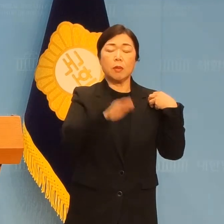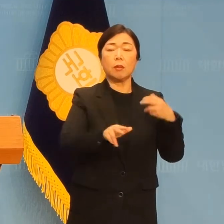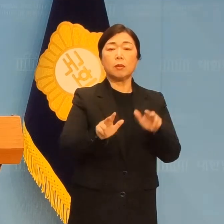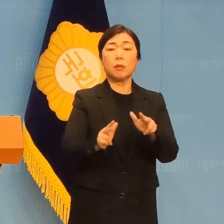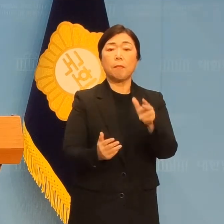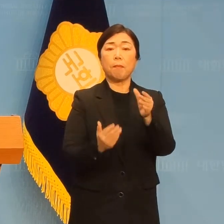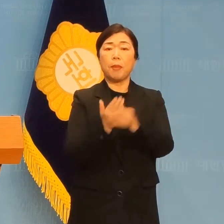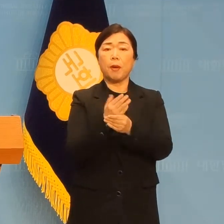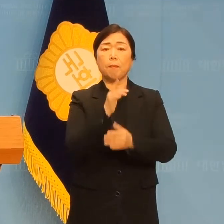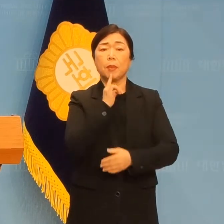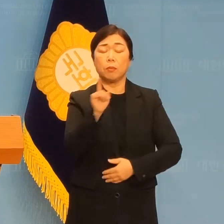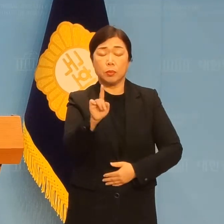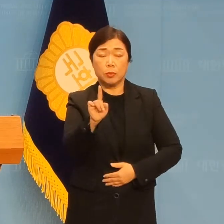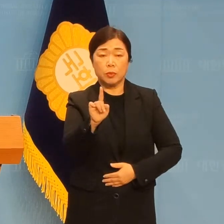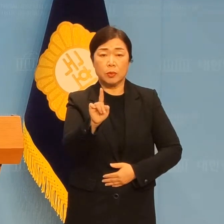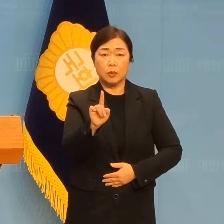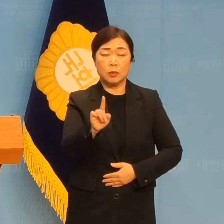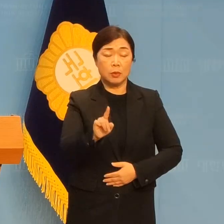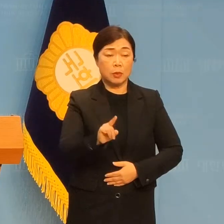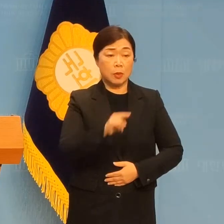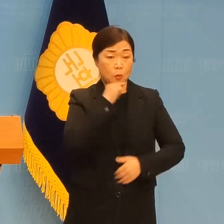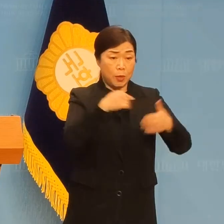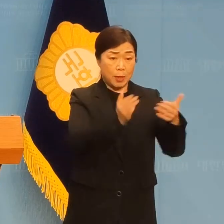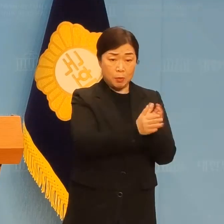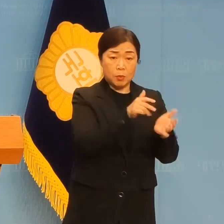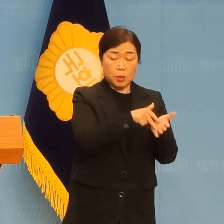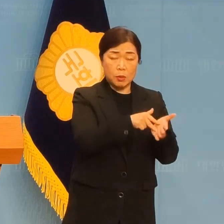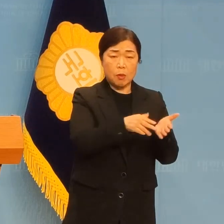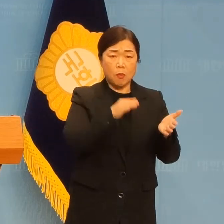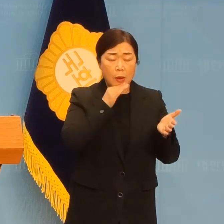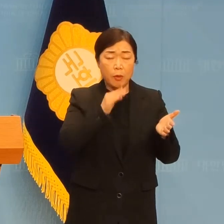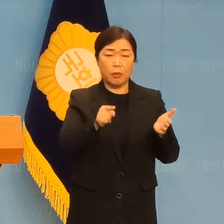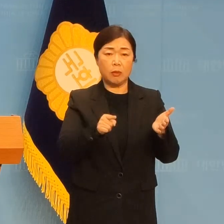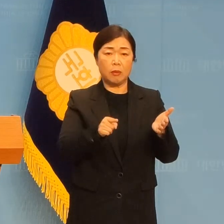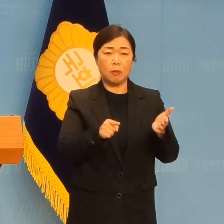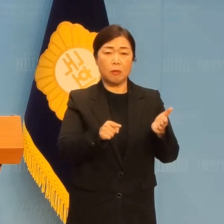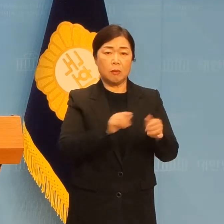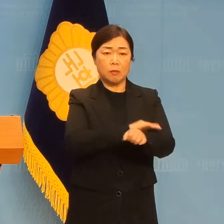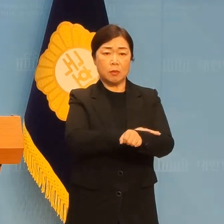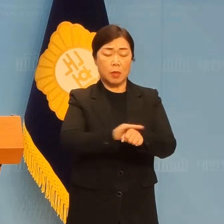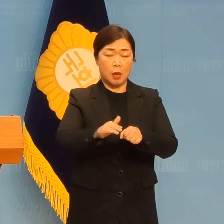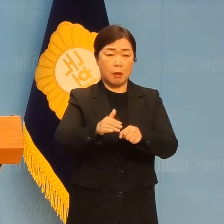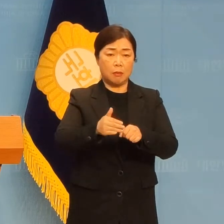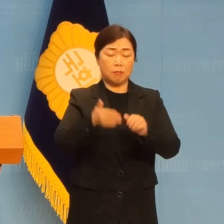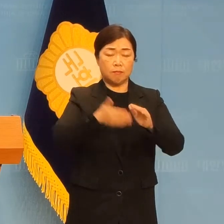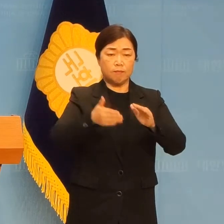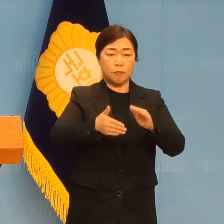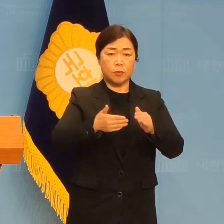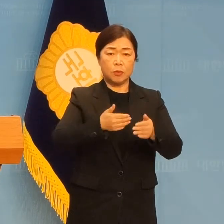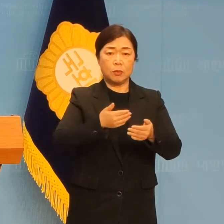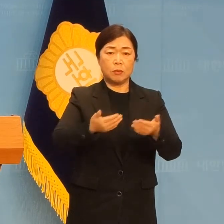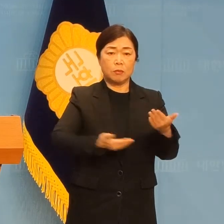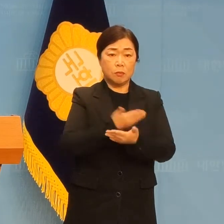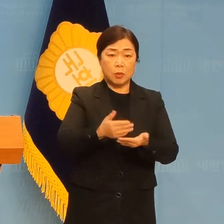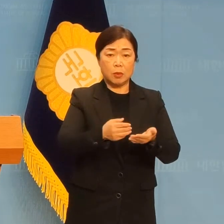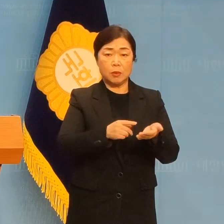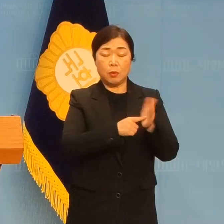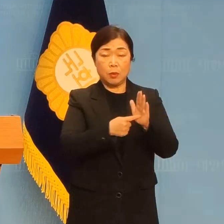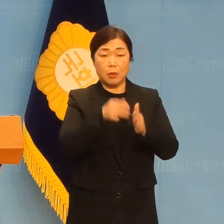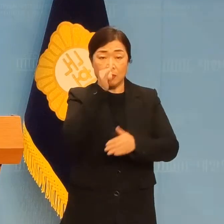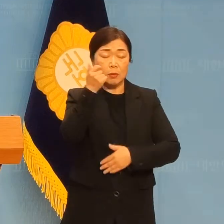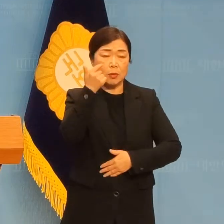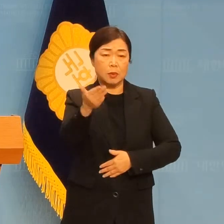국민의힘이 국민 여러분께 어떤 목소리를 들려주고 있는지 똑똑히 확인했습니다. 약자를